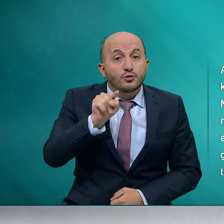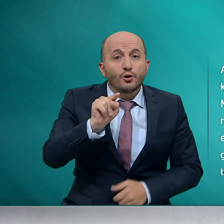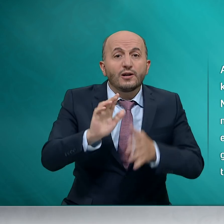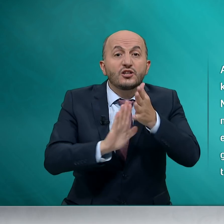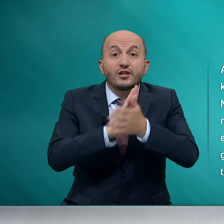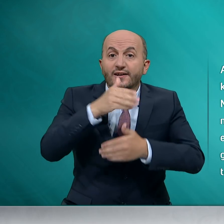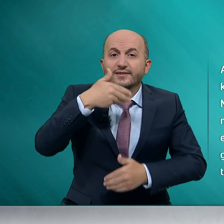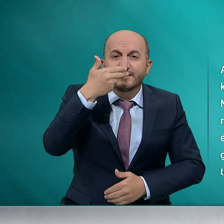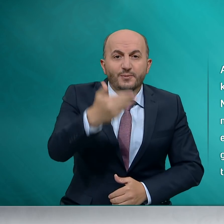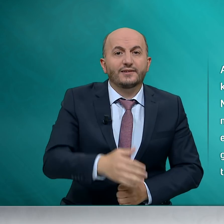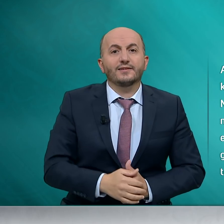şöyle işaret etmektedir.